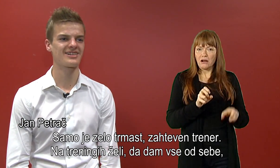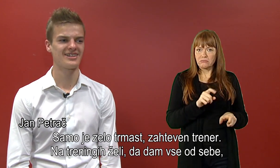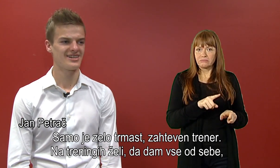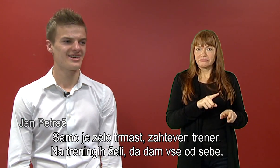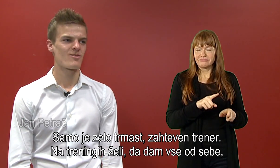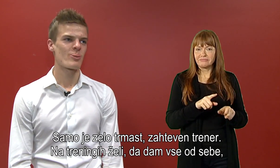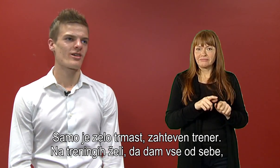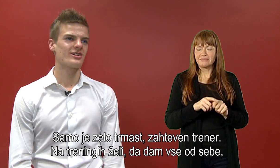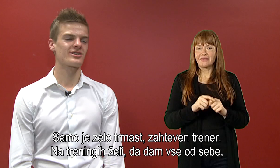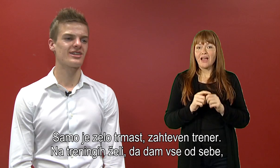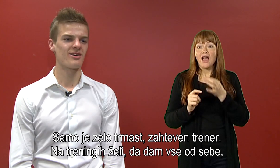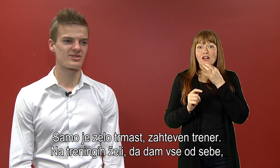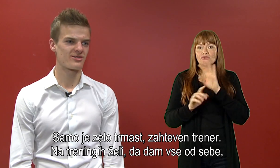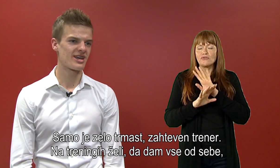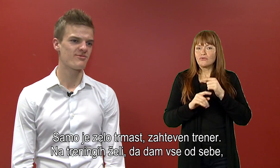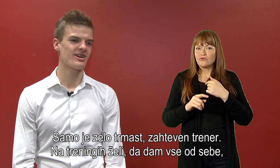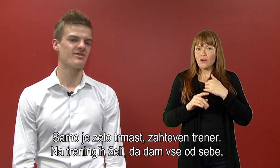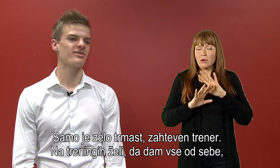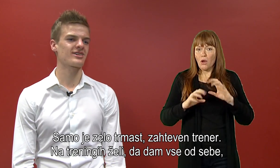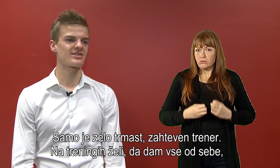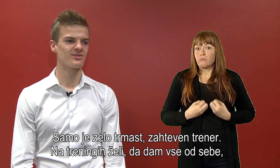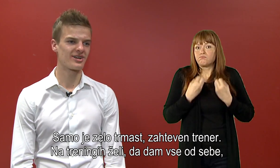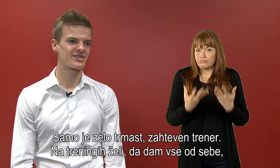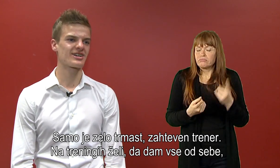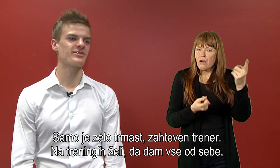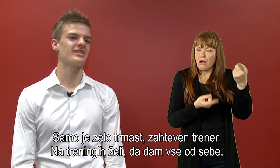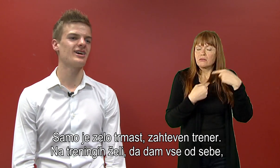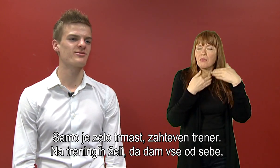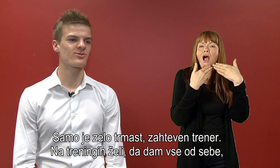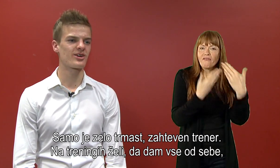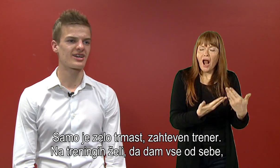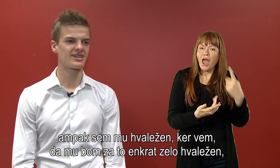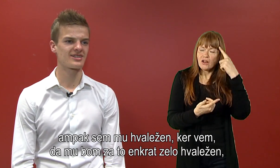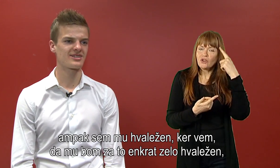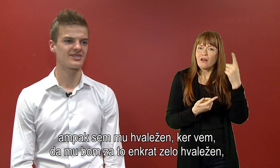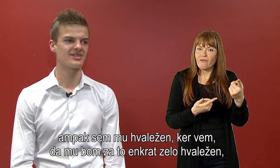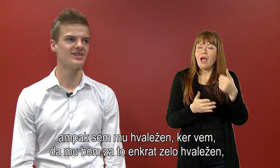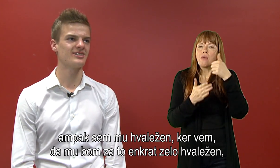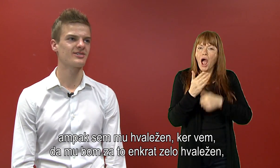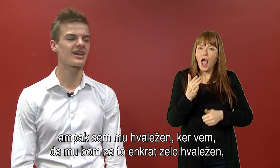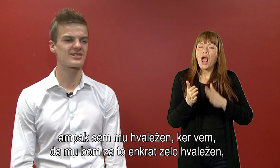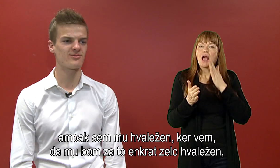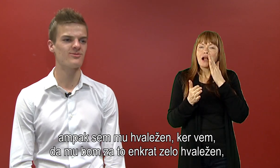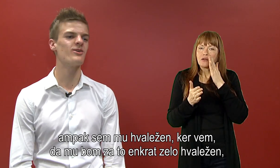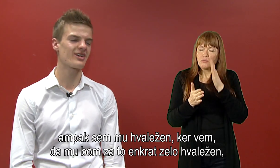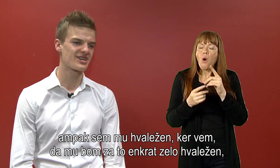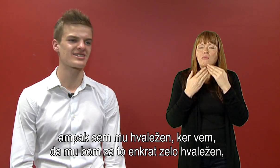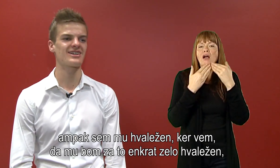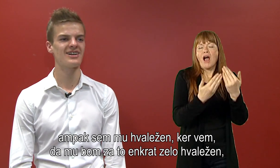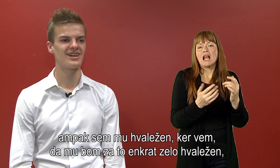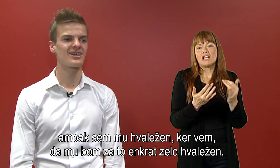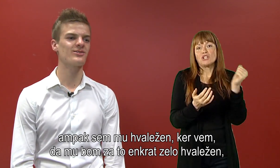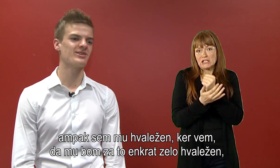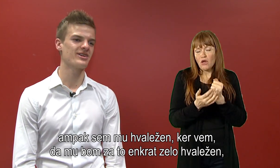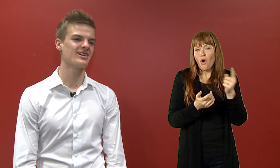treningih želi, da dam vse od sebe, ampak sem mu hvaležen, ker vem, da mi bo to enkrat mu bom hvaležen